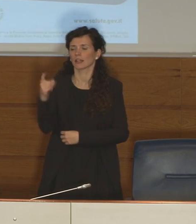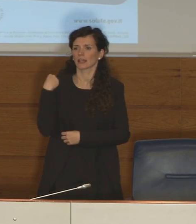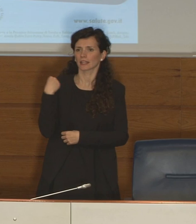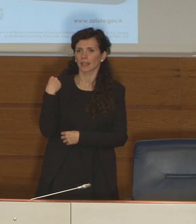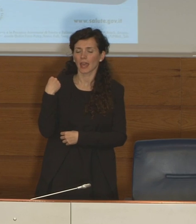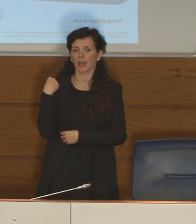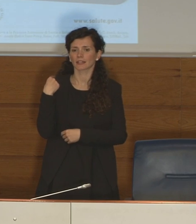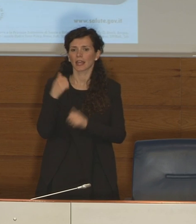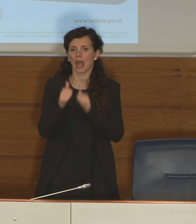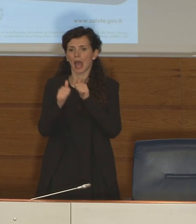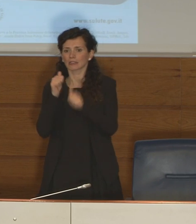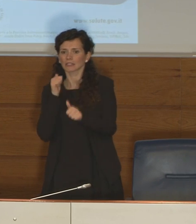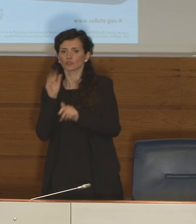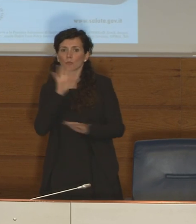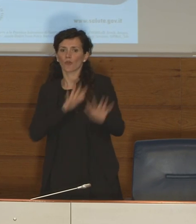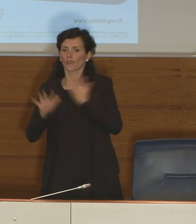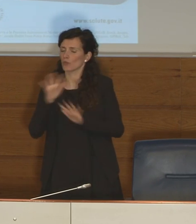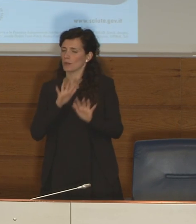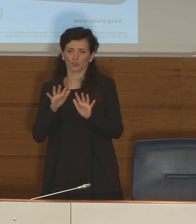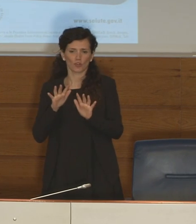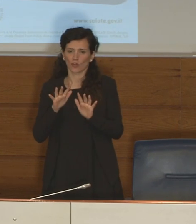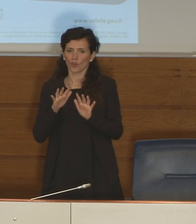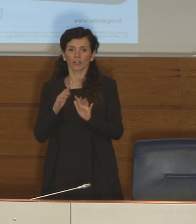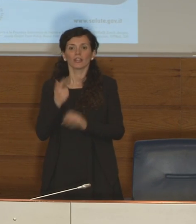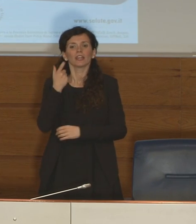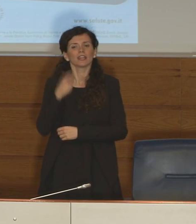anticipazioni perché le anticipazioni